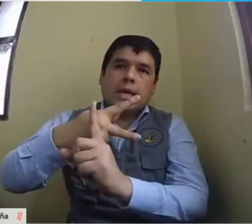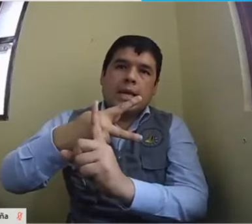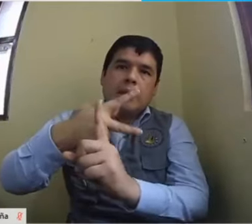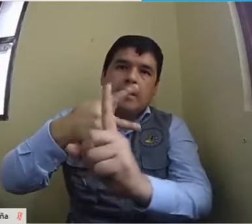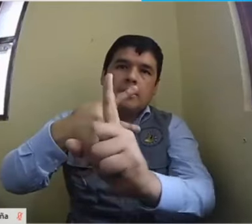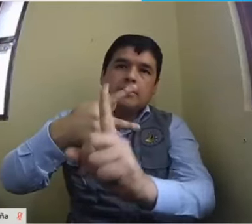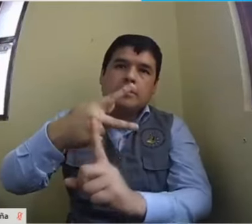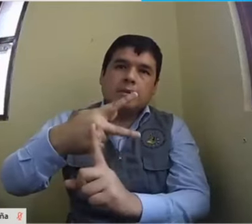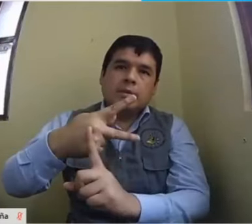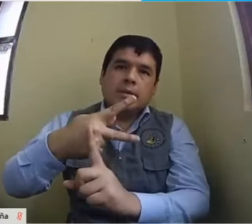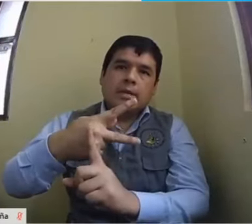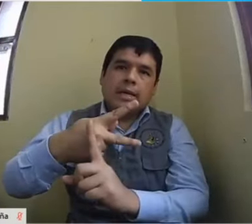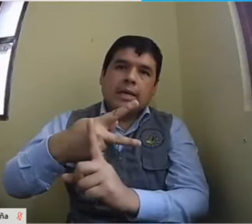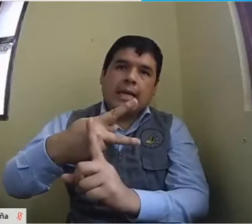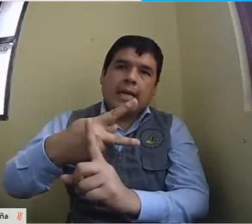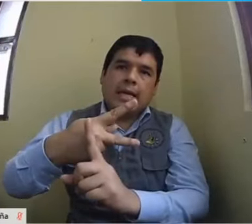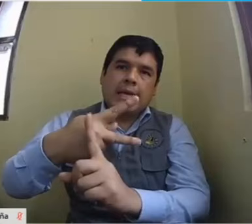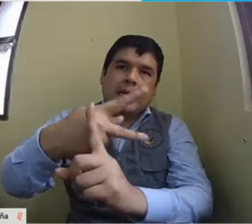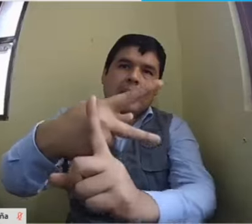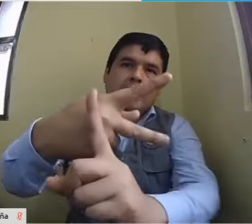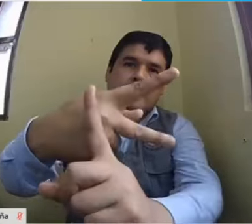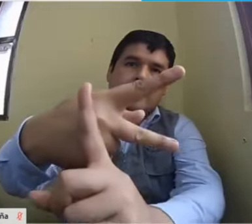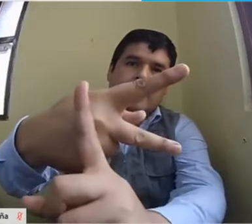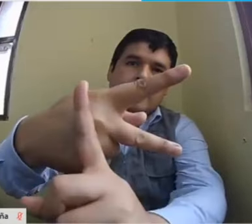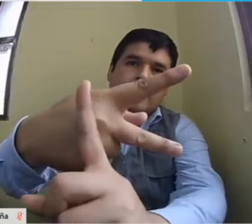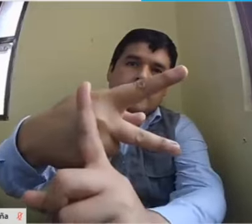La seña antigua era así, la K.